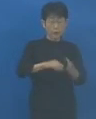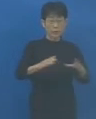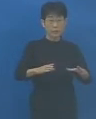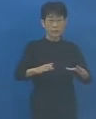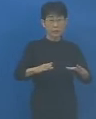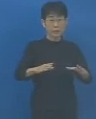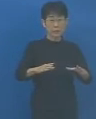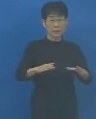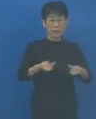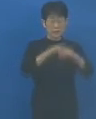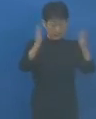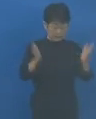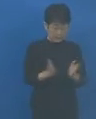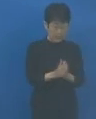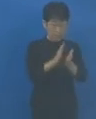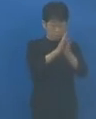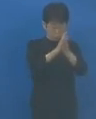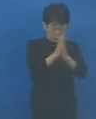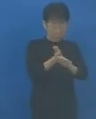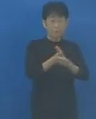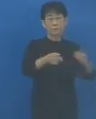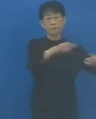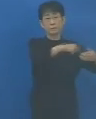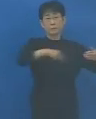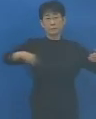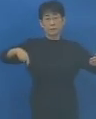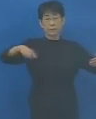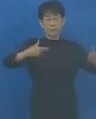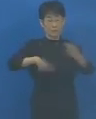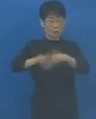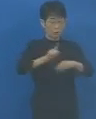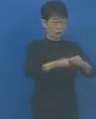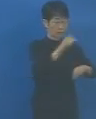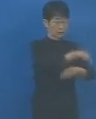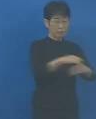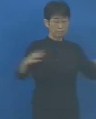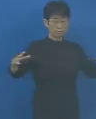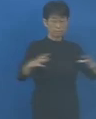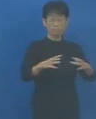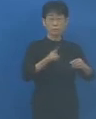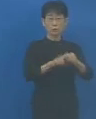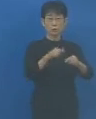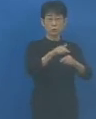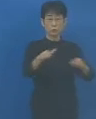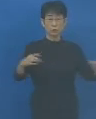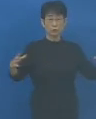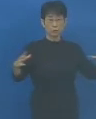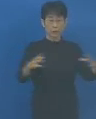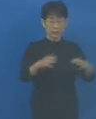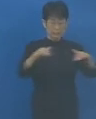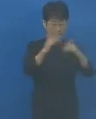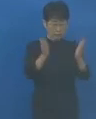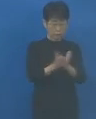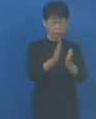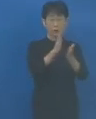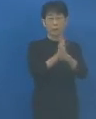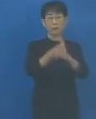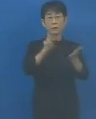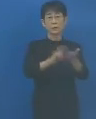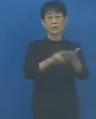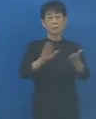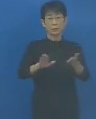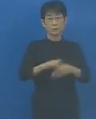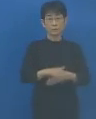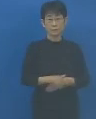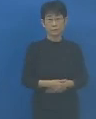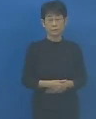全県といたします。厳重警戒区域は中部も含めた全県といたします。それ